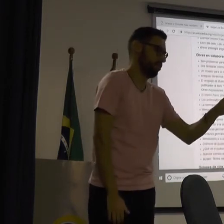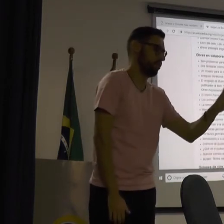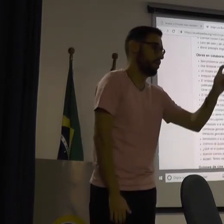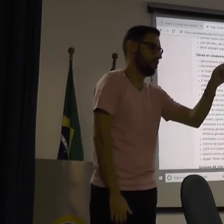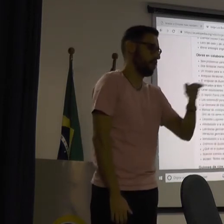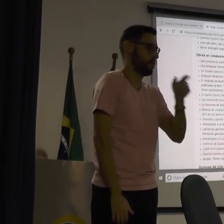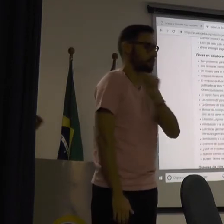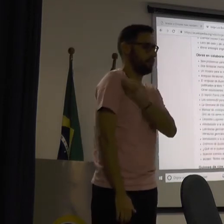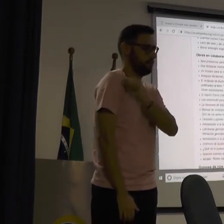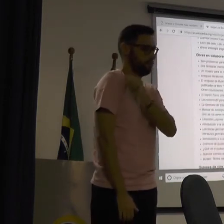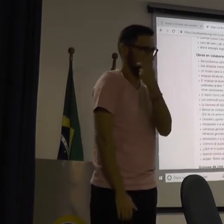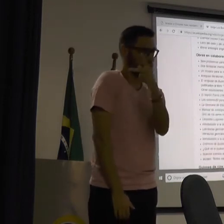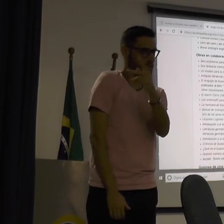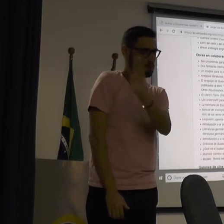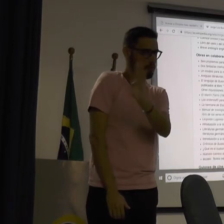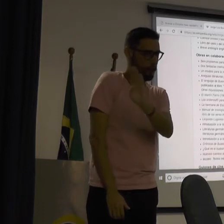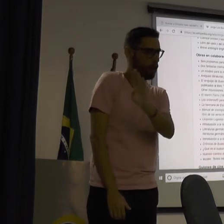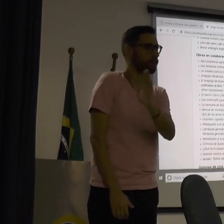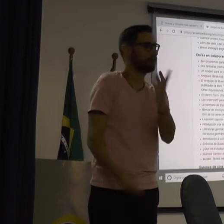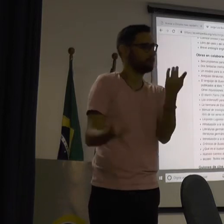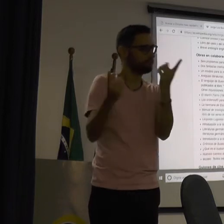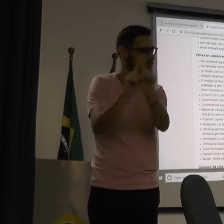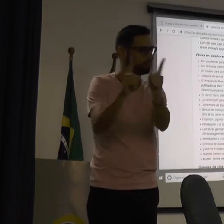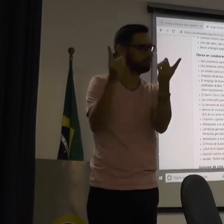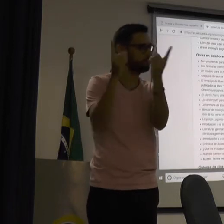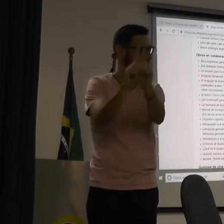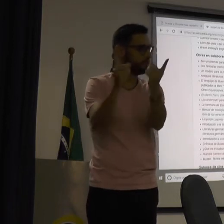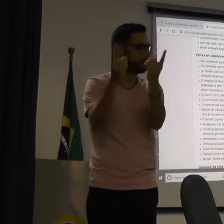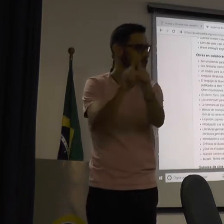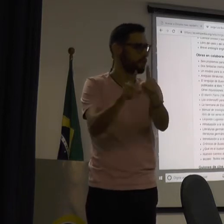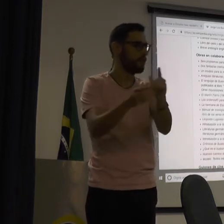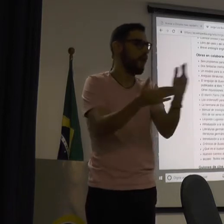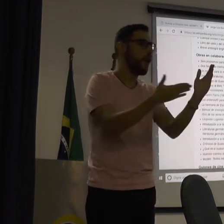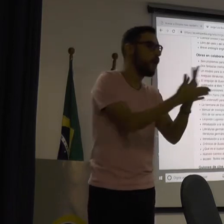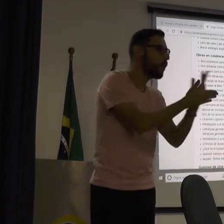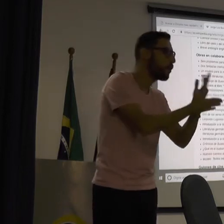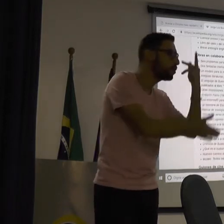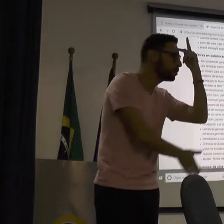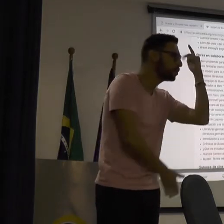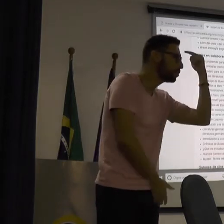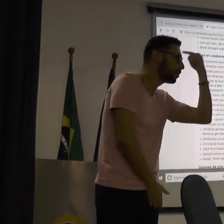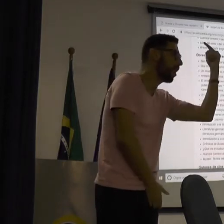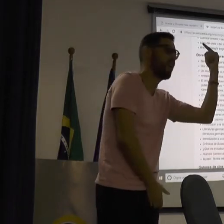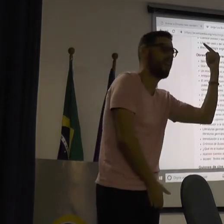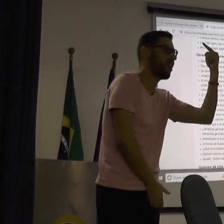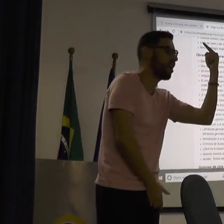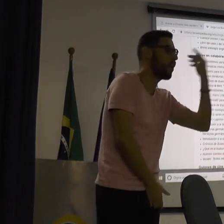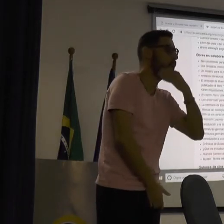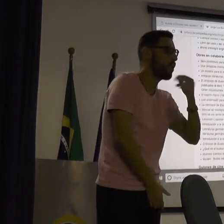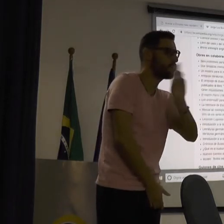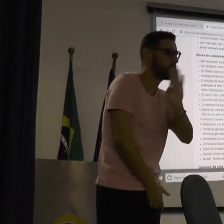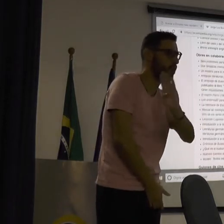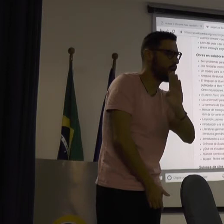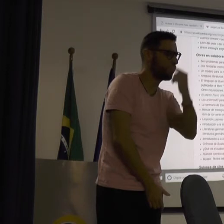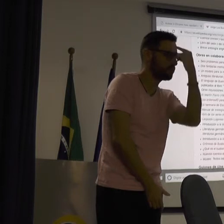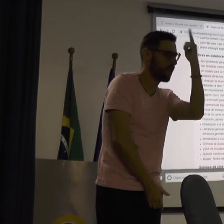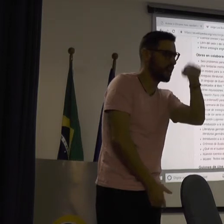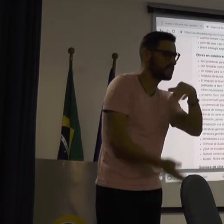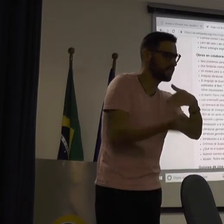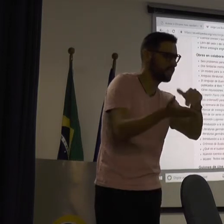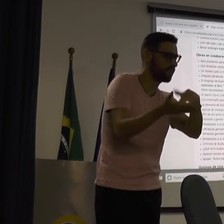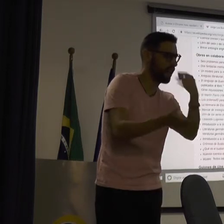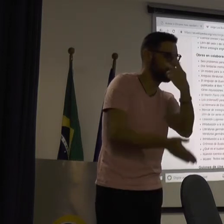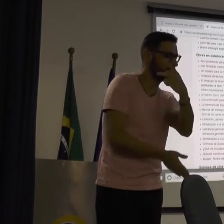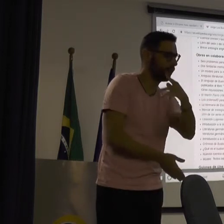E muitos criticavam, não, ele simplesmente está usando essas mulheres como secretária, mas